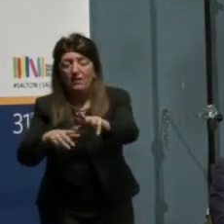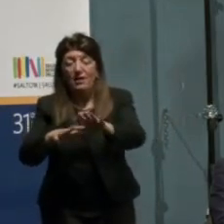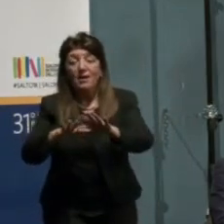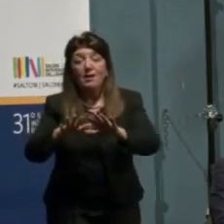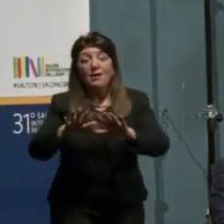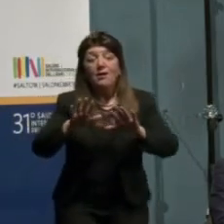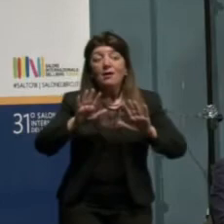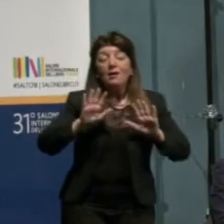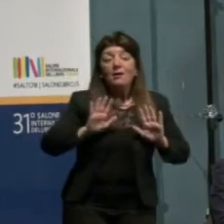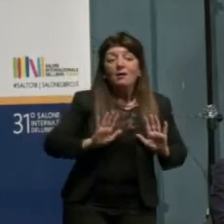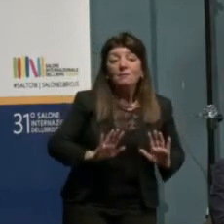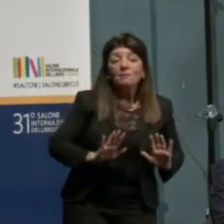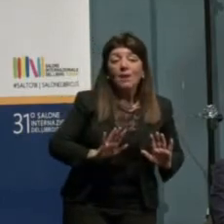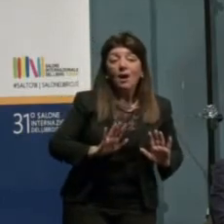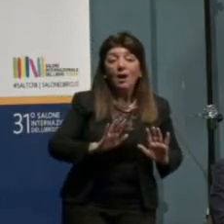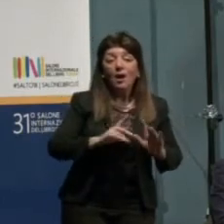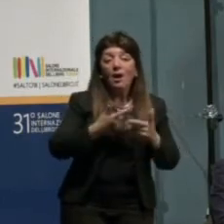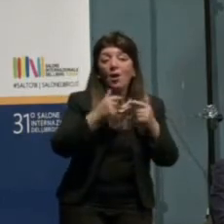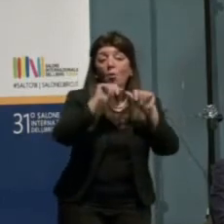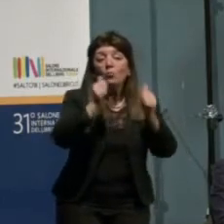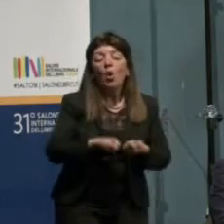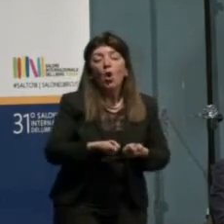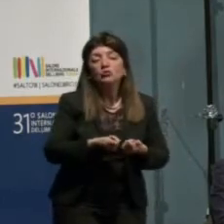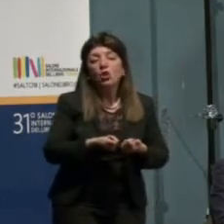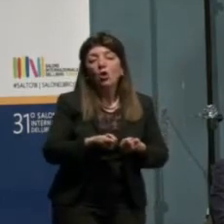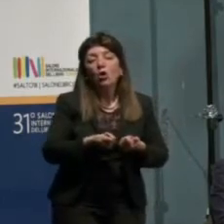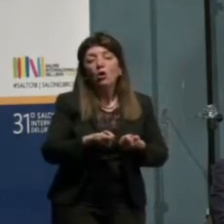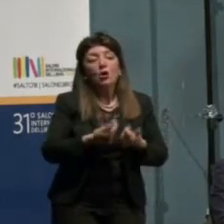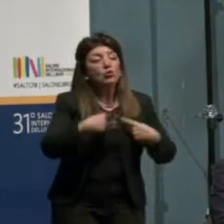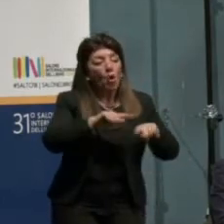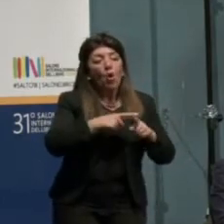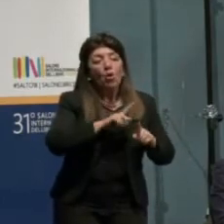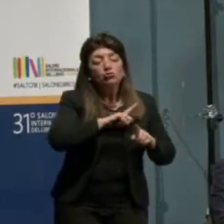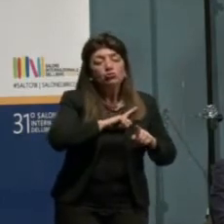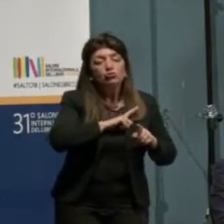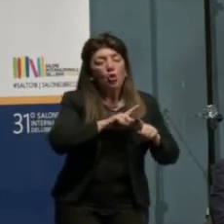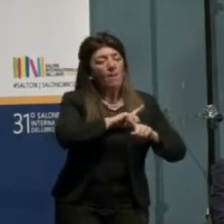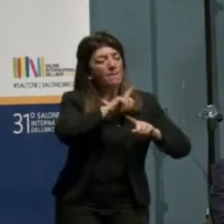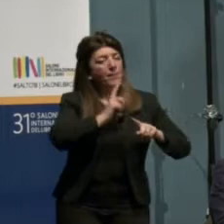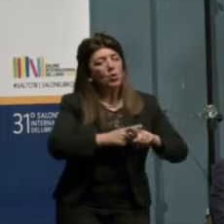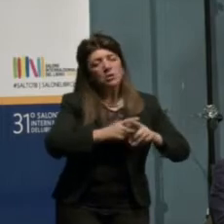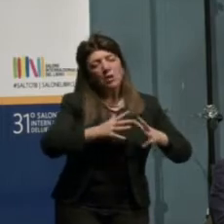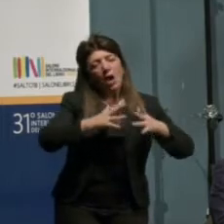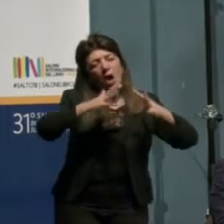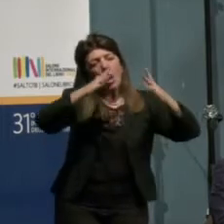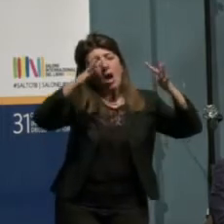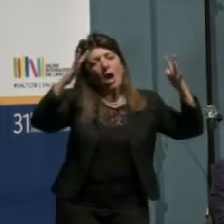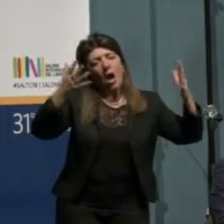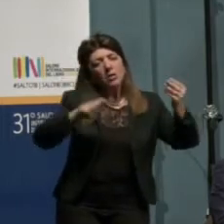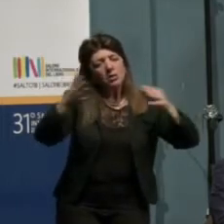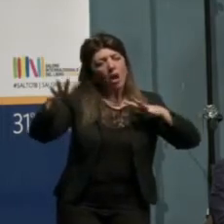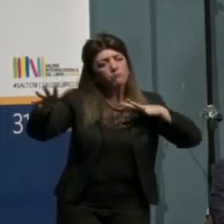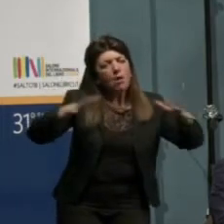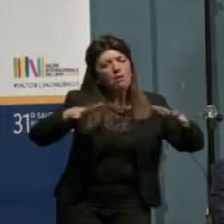e questo in qualche modo però è un potere immenso che abbiamo per per spostare le cose mi ha appena scritto